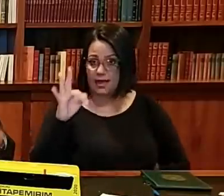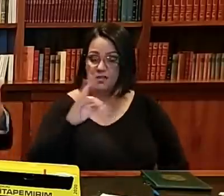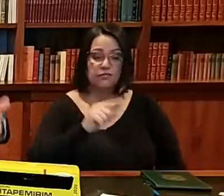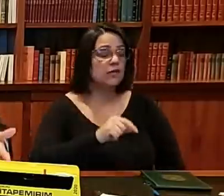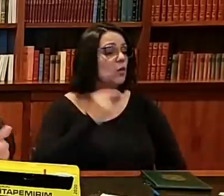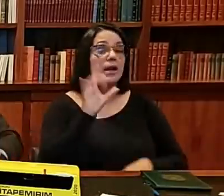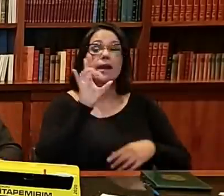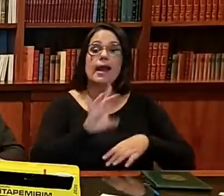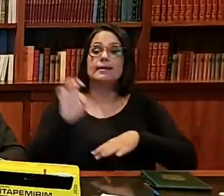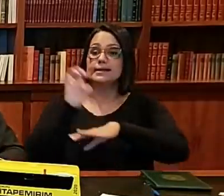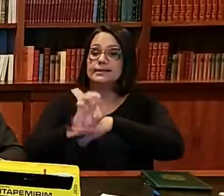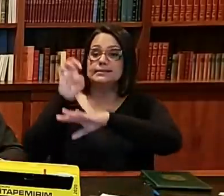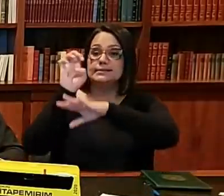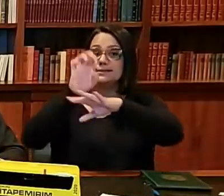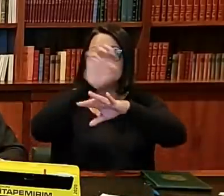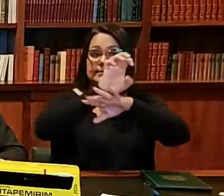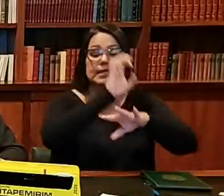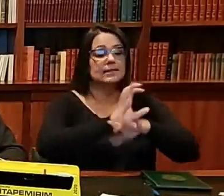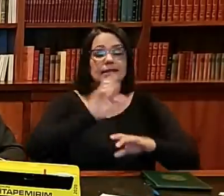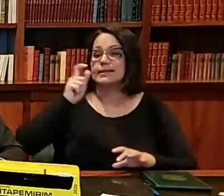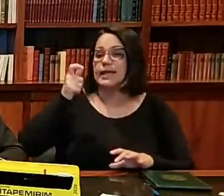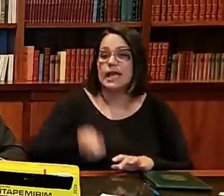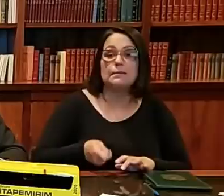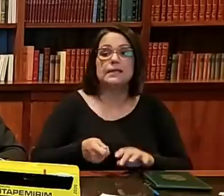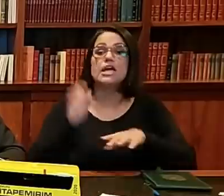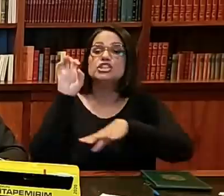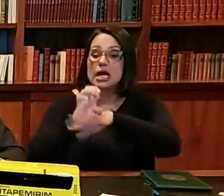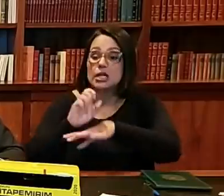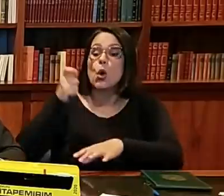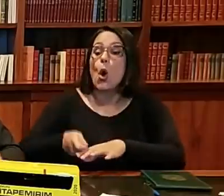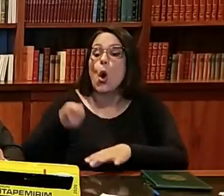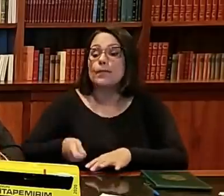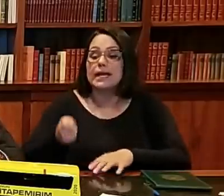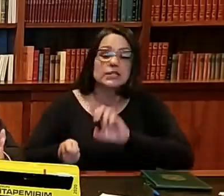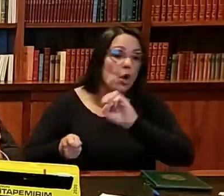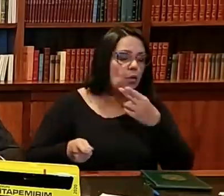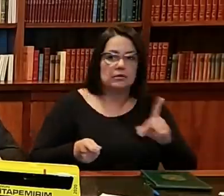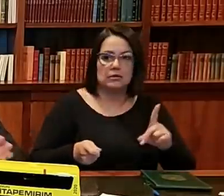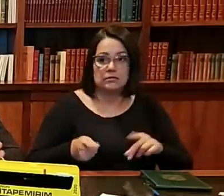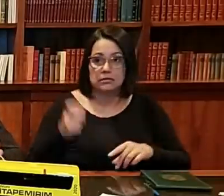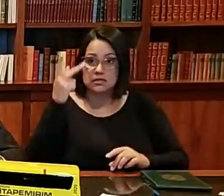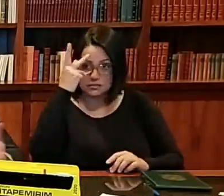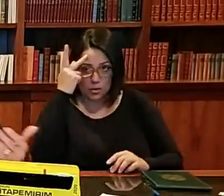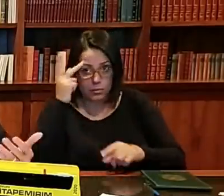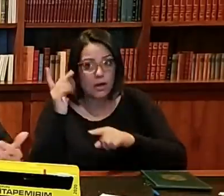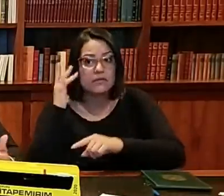de cada estado determine se a vacina vai ser obrigatória ou não. Bem, São Paulo, não temos